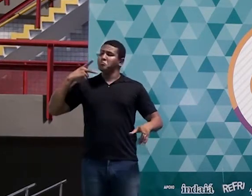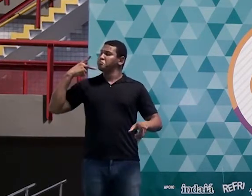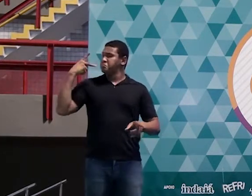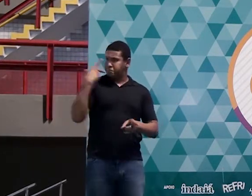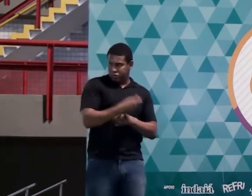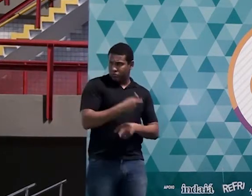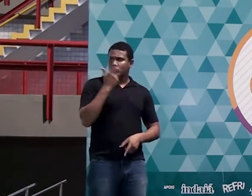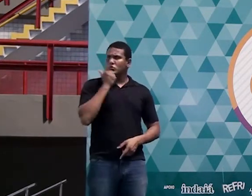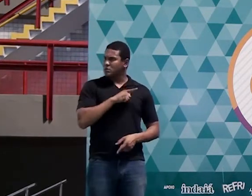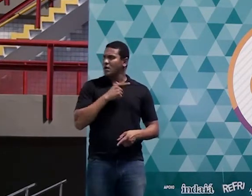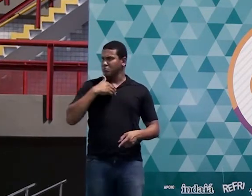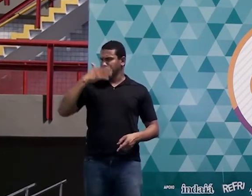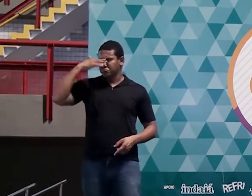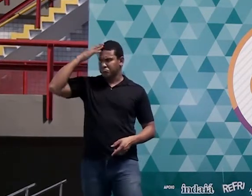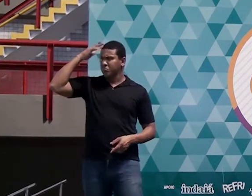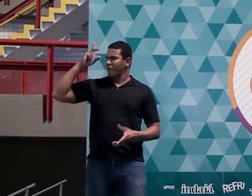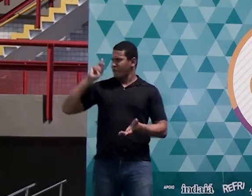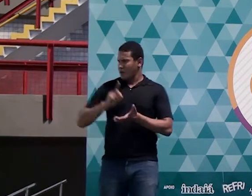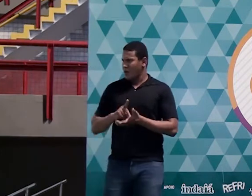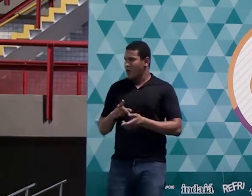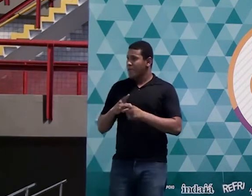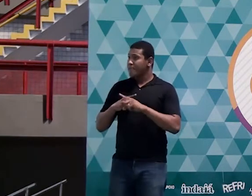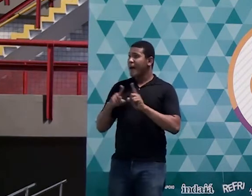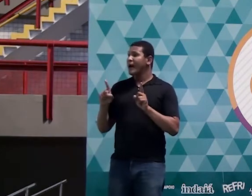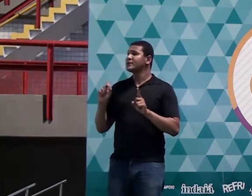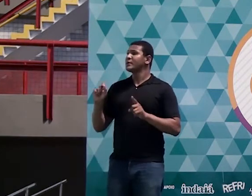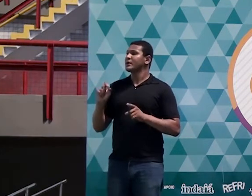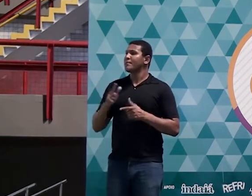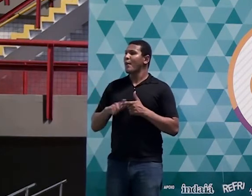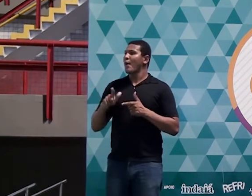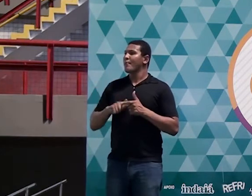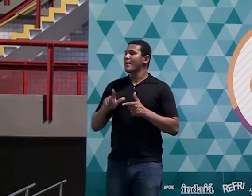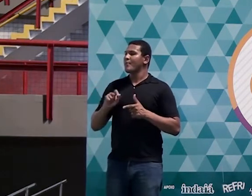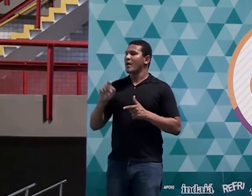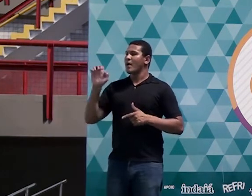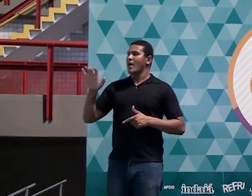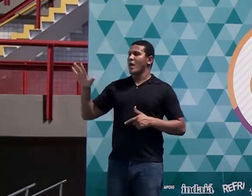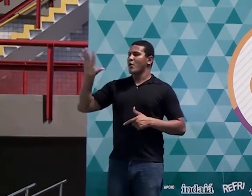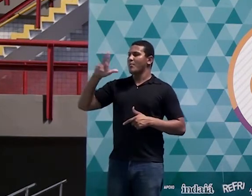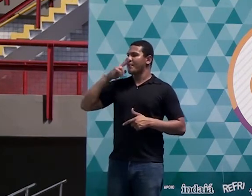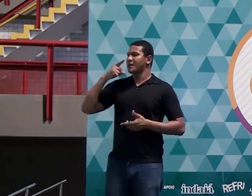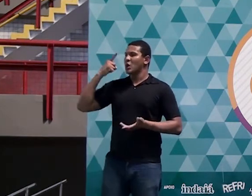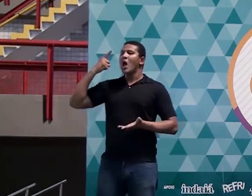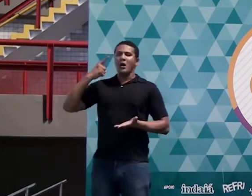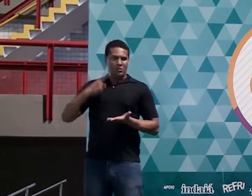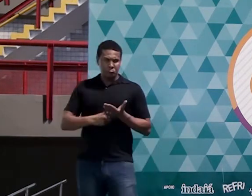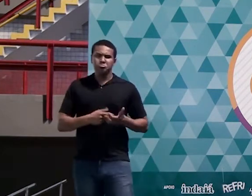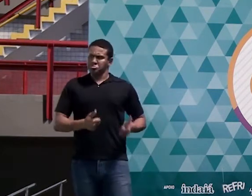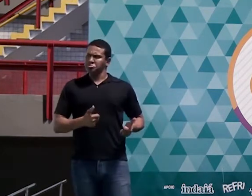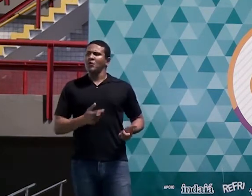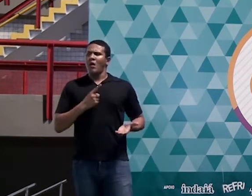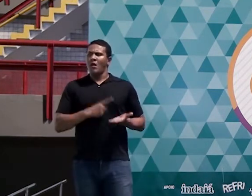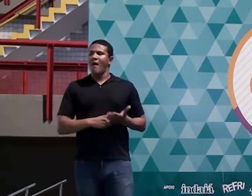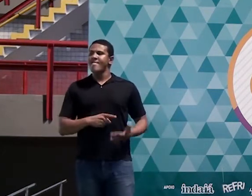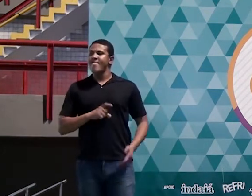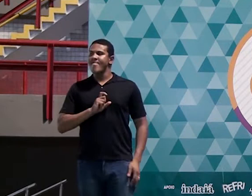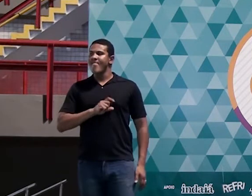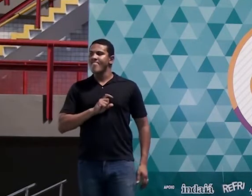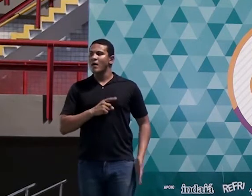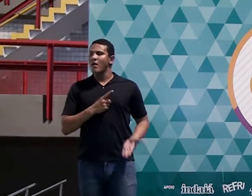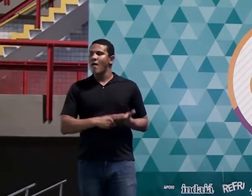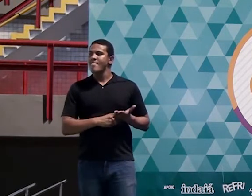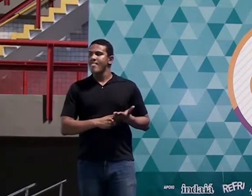acordo com o mundo árabe. O problema é que nem o europeu cumpriu o acordo. A Europa foi